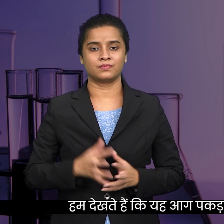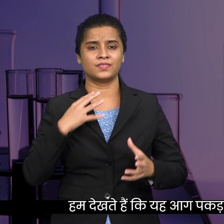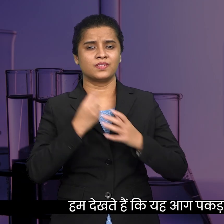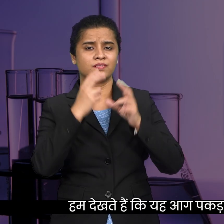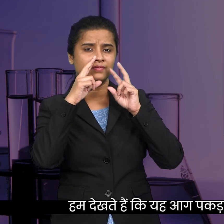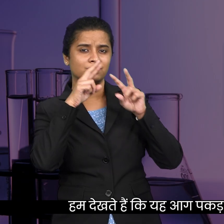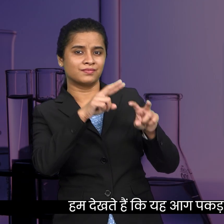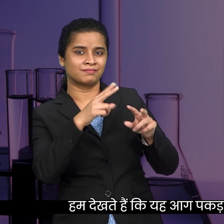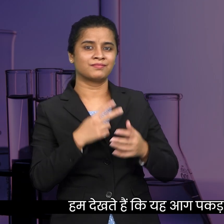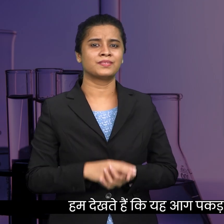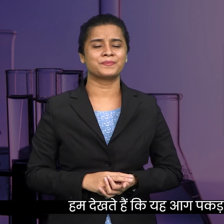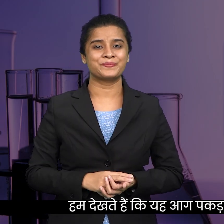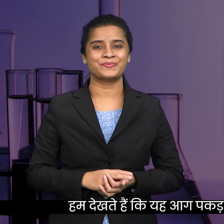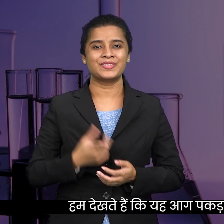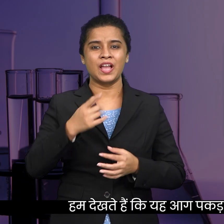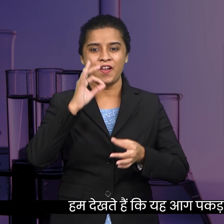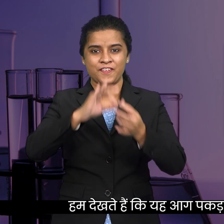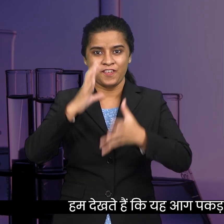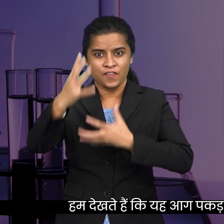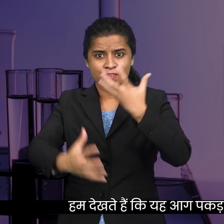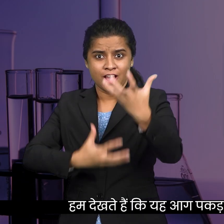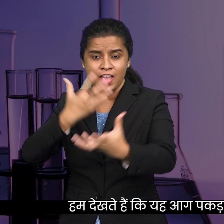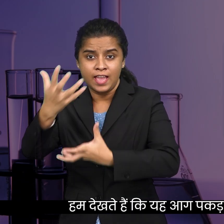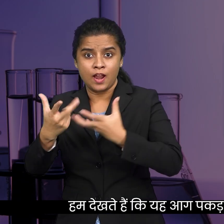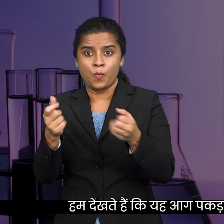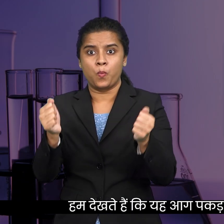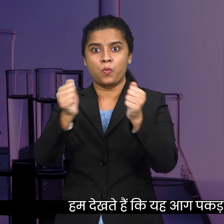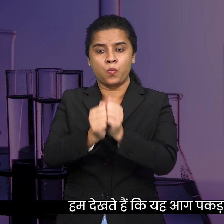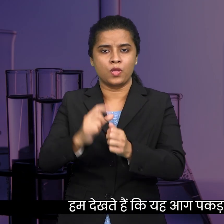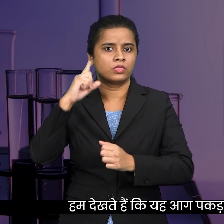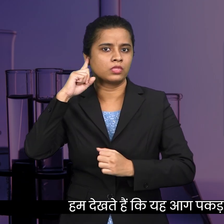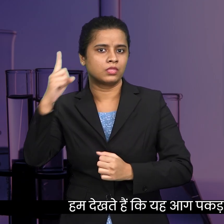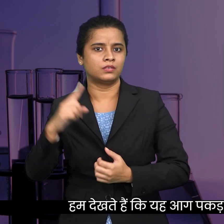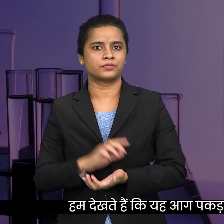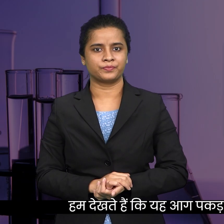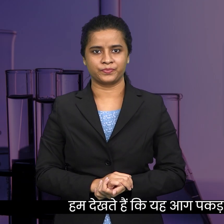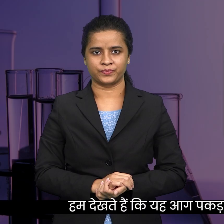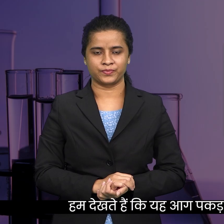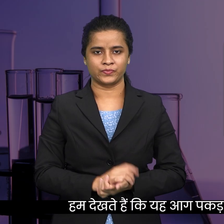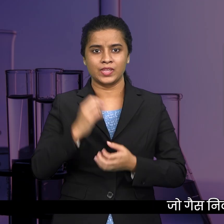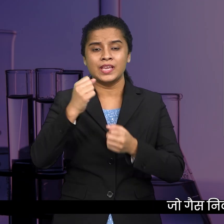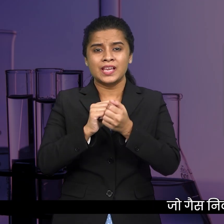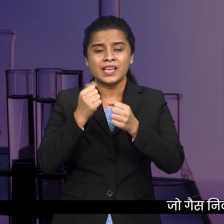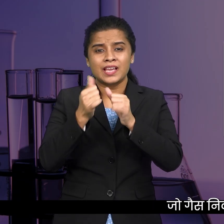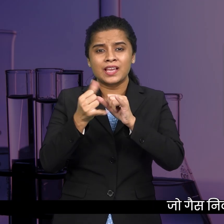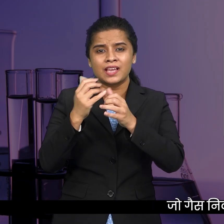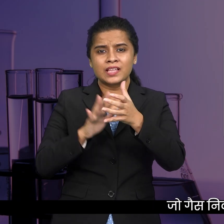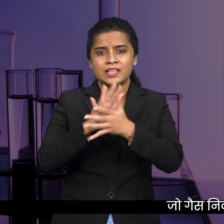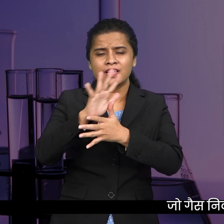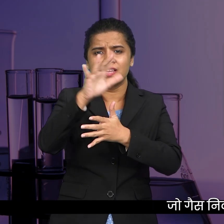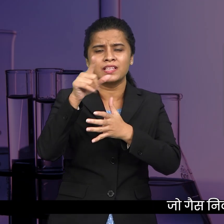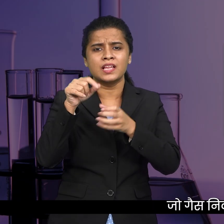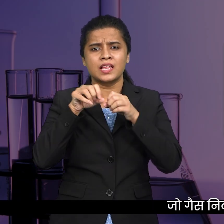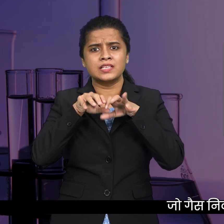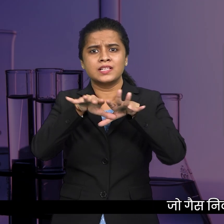हम देखते हैं कि यह आग पकड़ लेता है और एक ध्वनि के साथ जलता है। जो गैस निकली